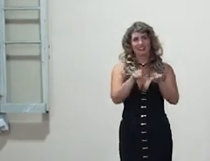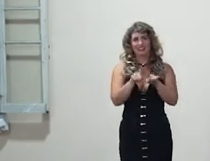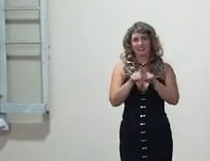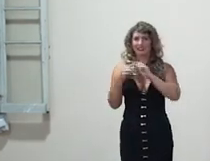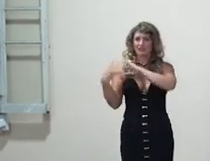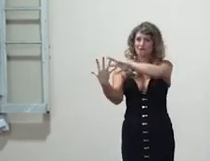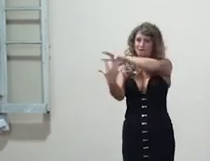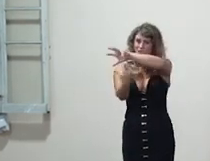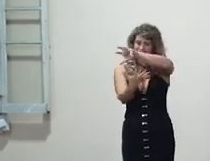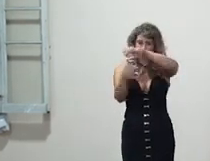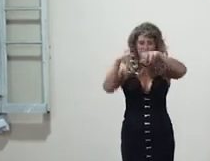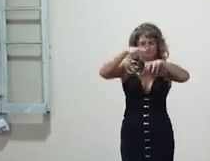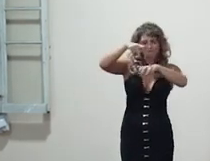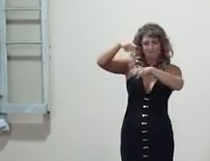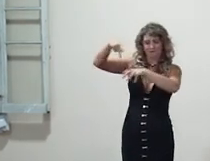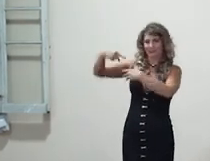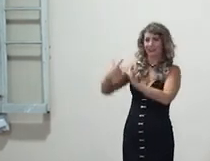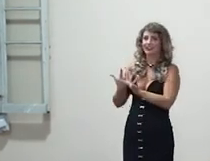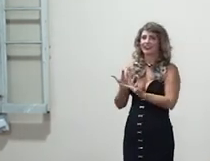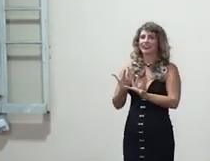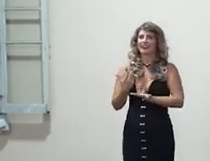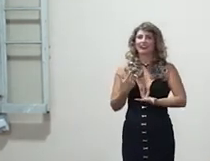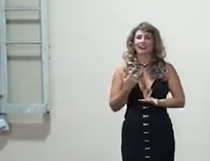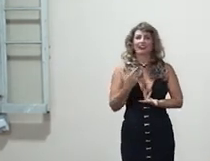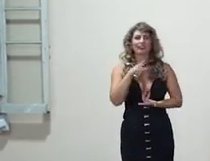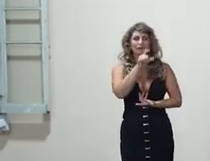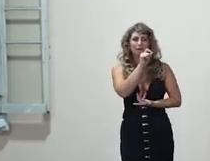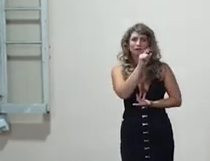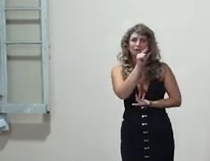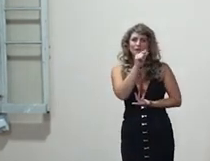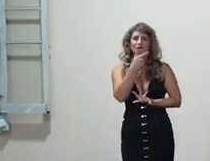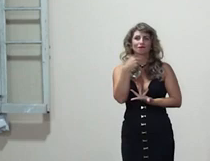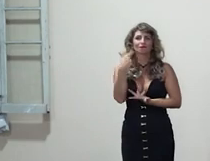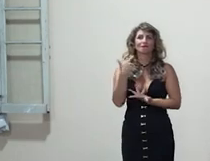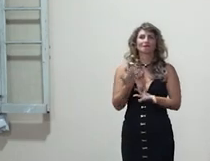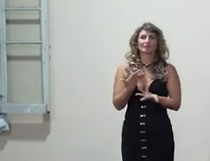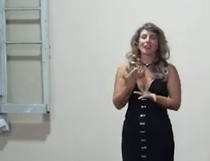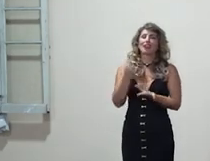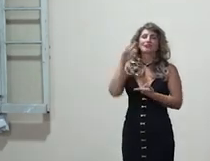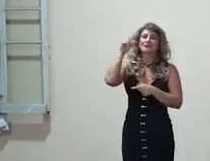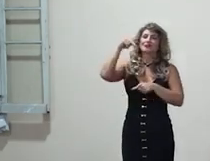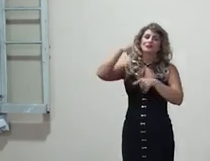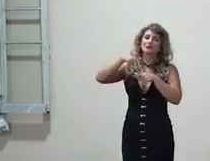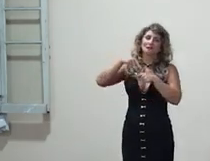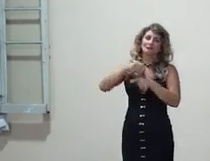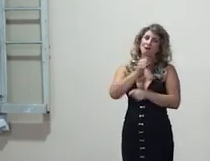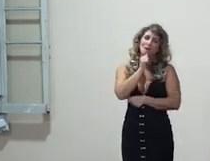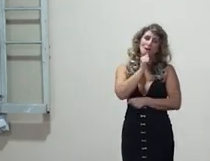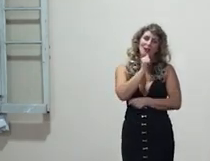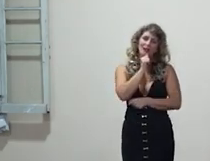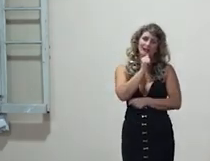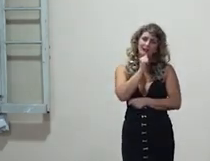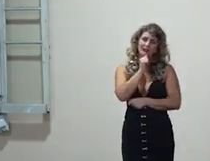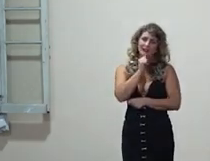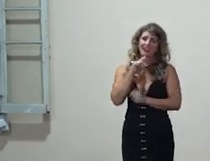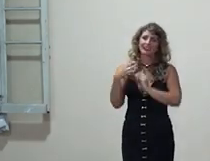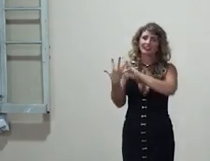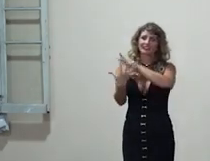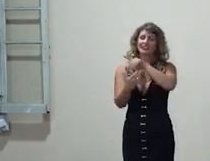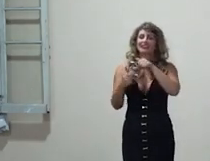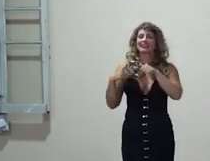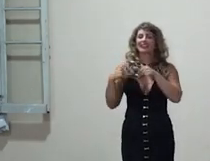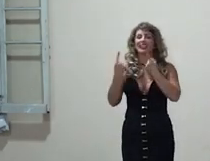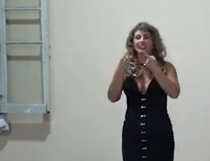está povoado de Pinto Louco. Eu não sei por que Antonina é a capital mundial do apelido, né? Tem até uma